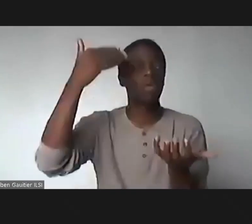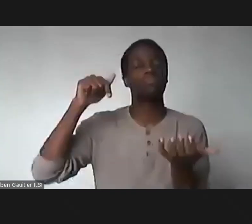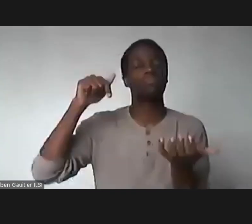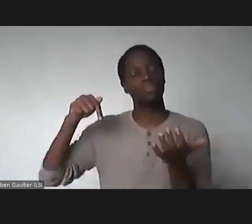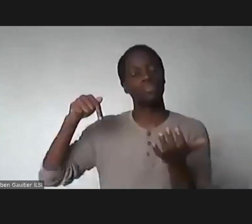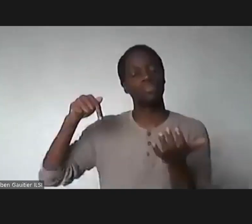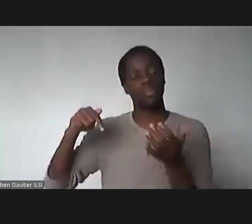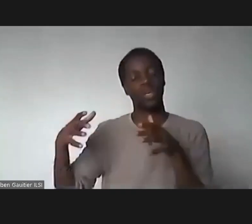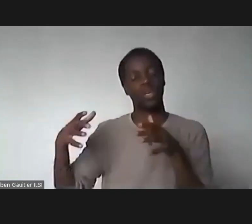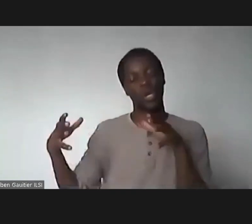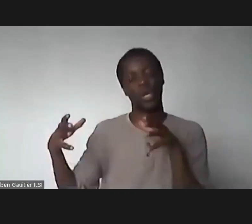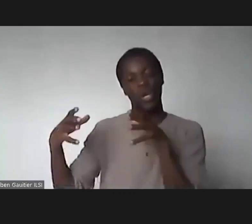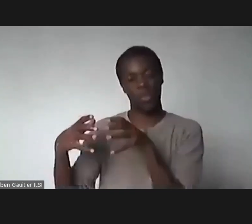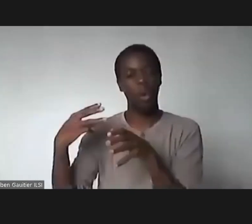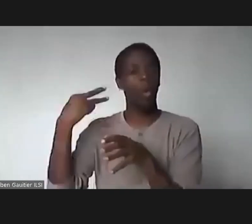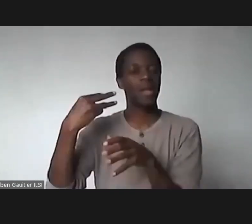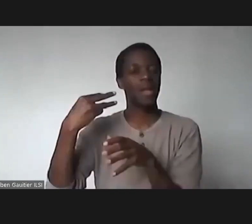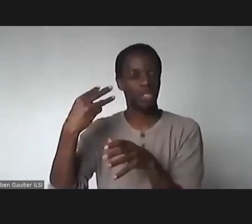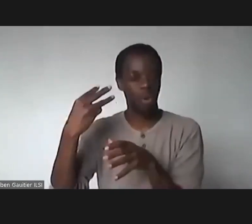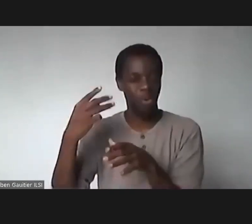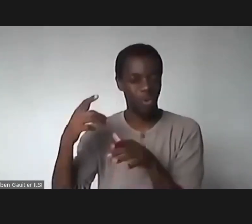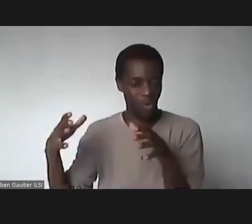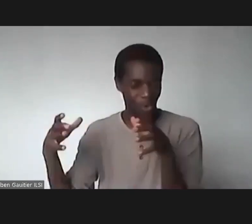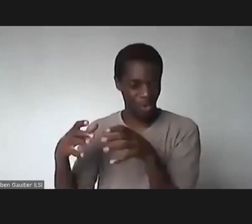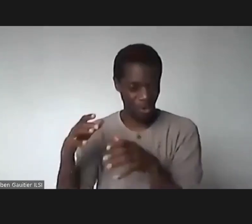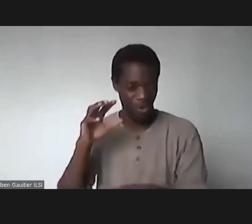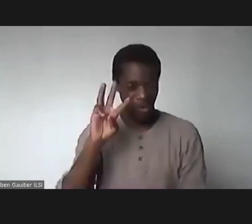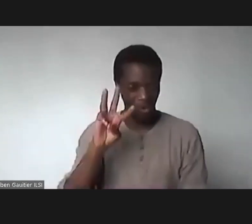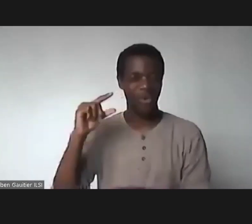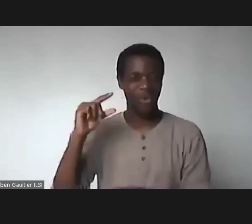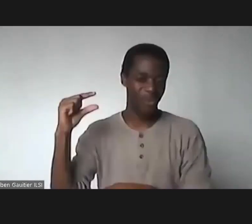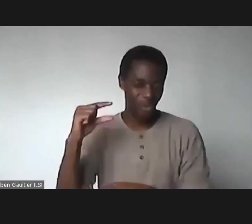que está siendo hecho ahora también en el Watching Group.